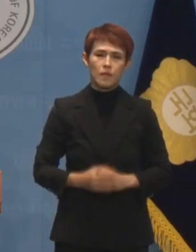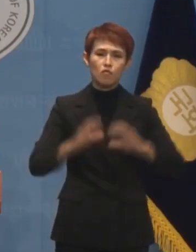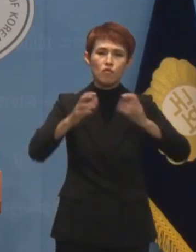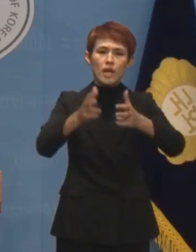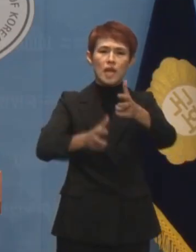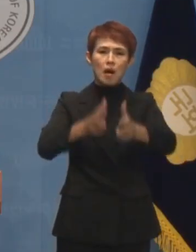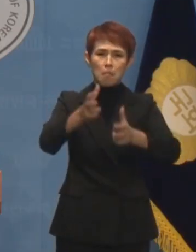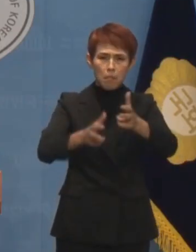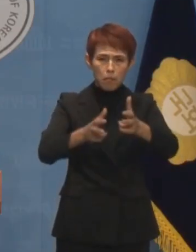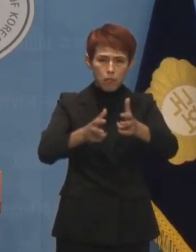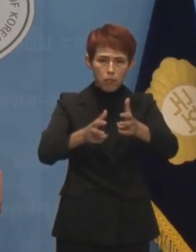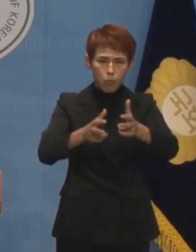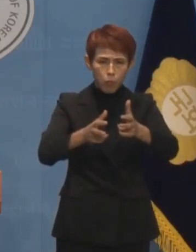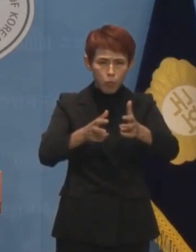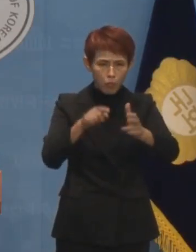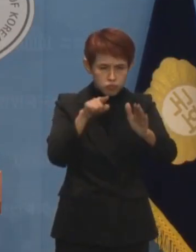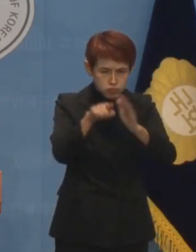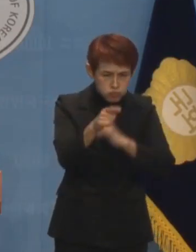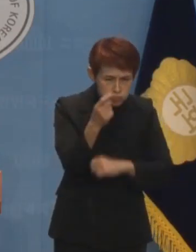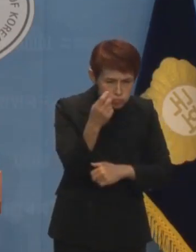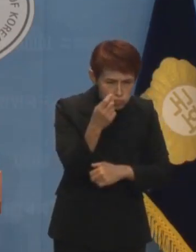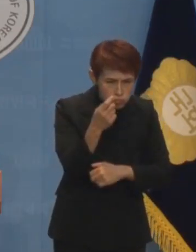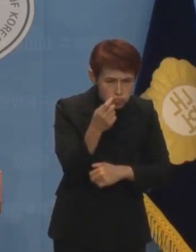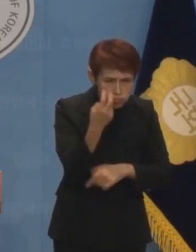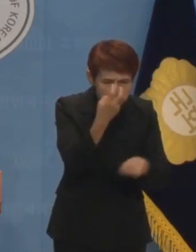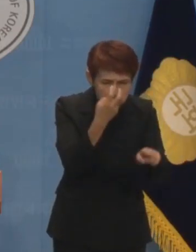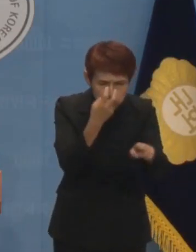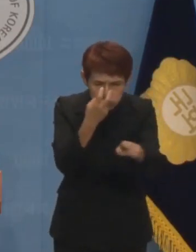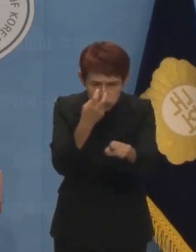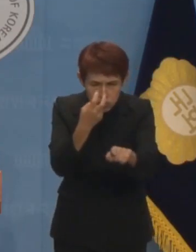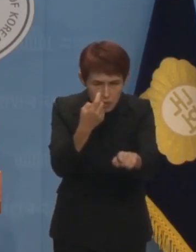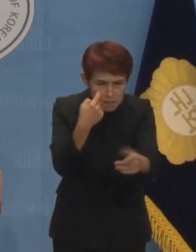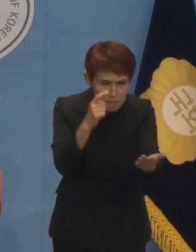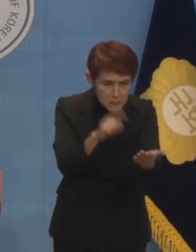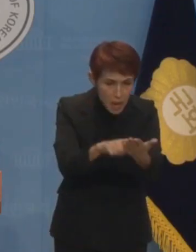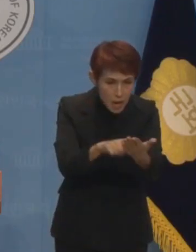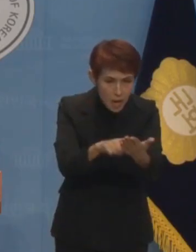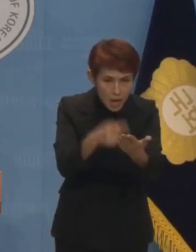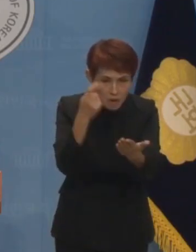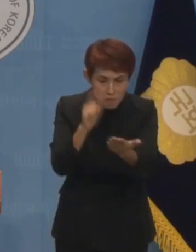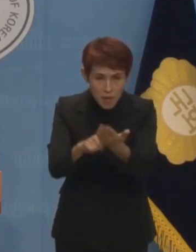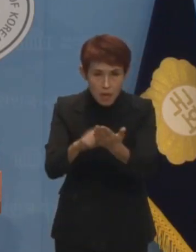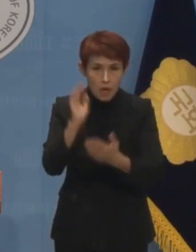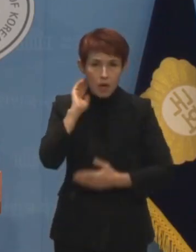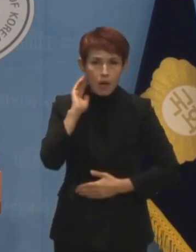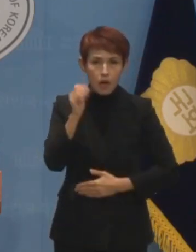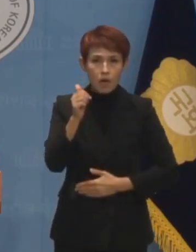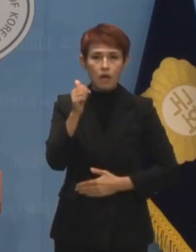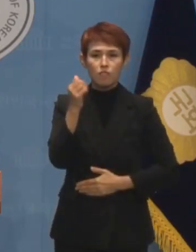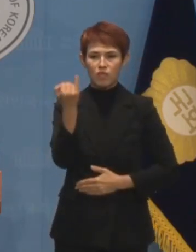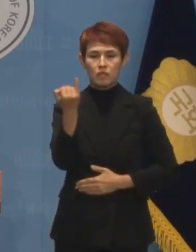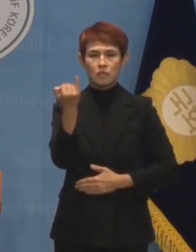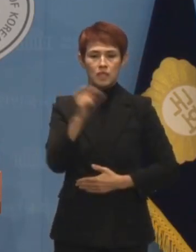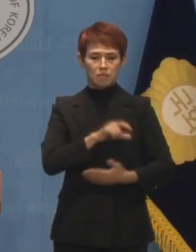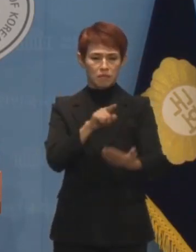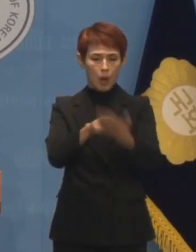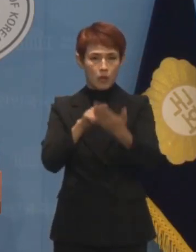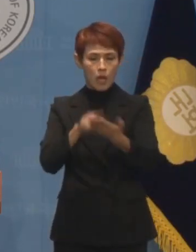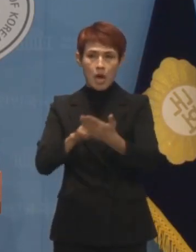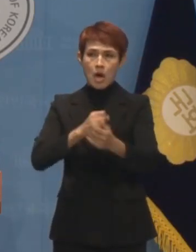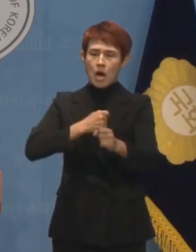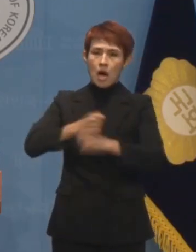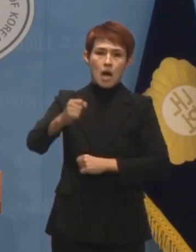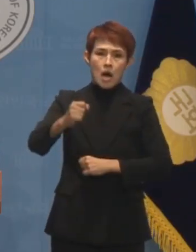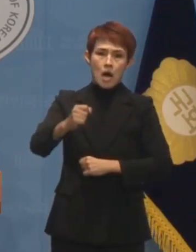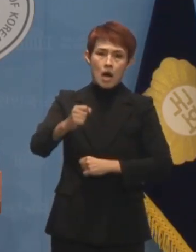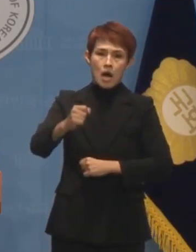국가사업 구석구석에 현미경을 들이댈 때마다 등장하는 김건희 여사의 이름에 소스라치게 놀라지